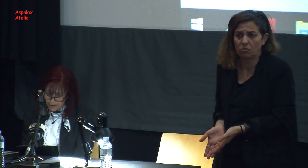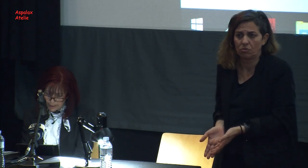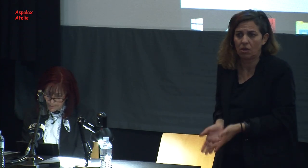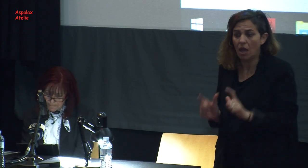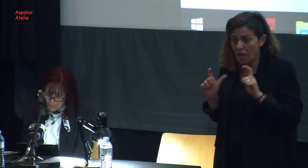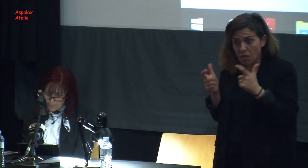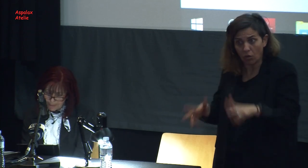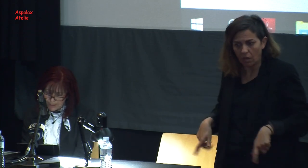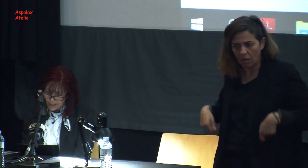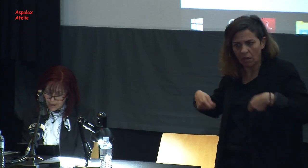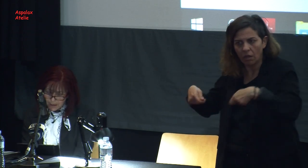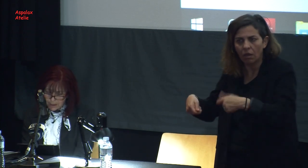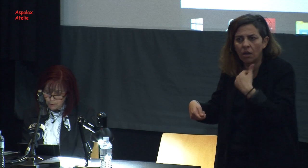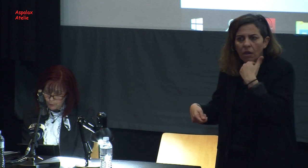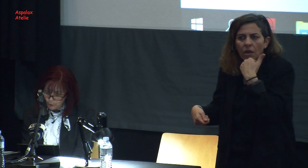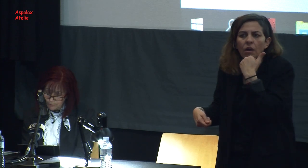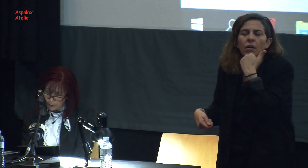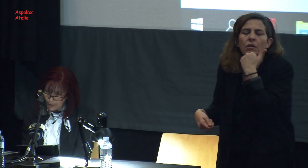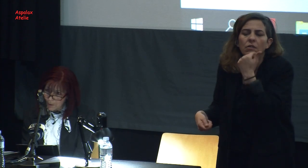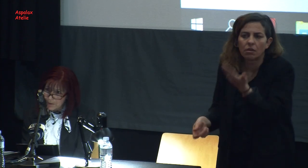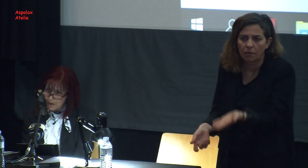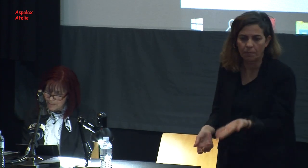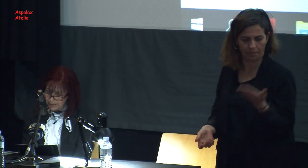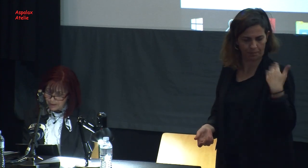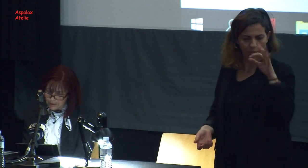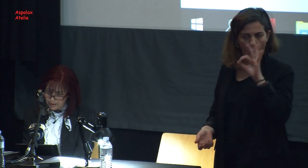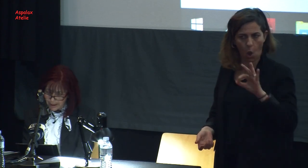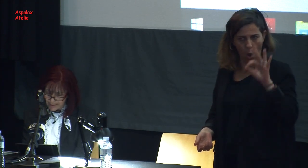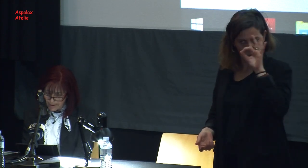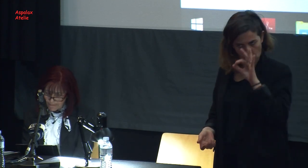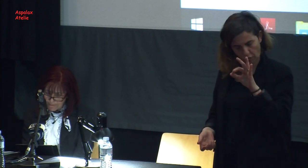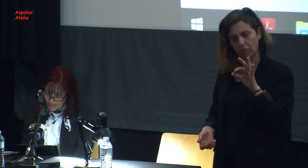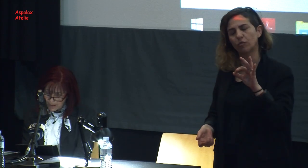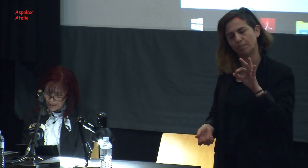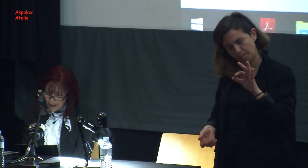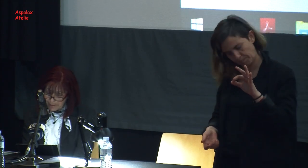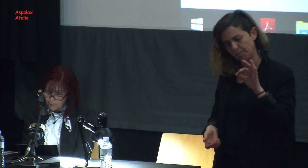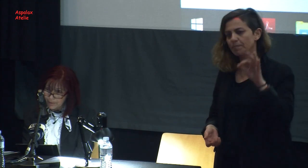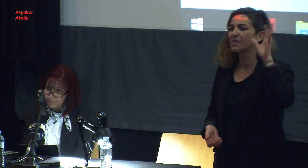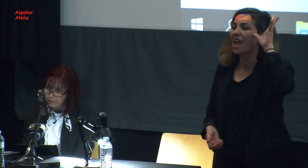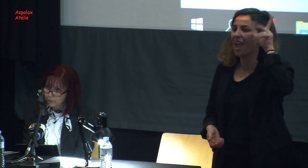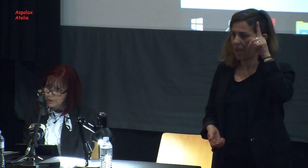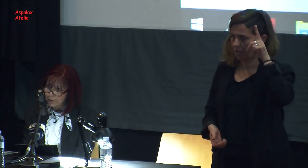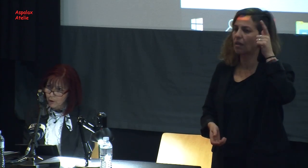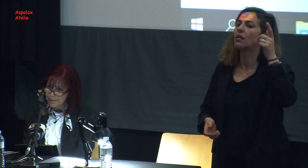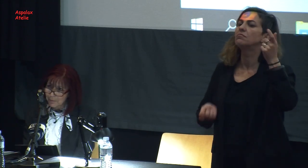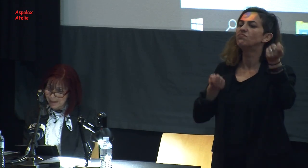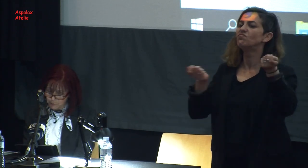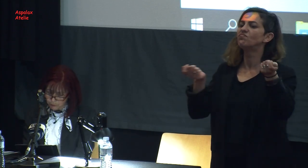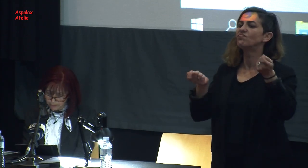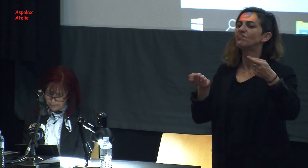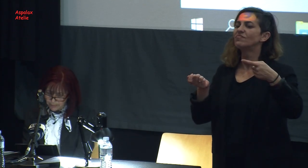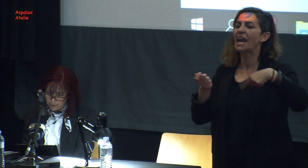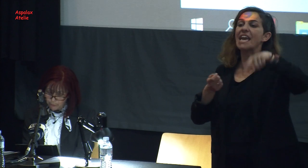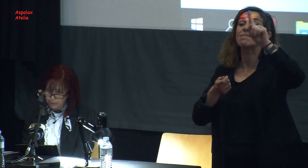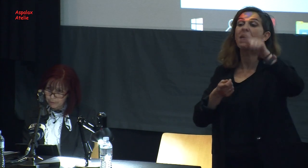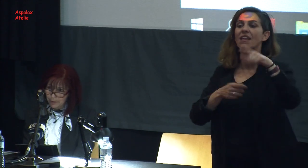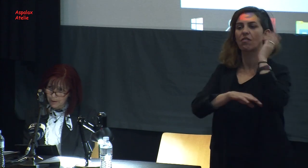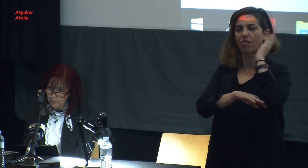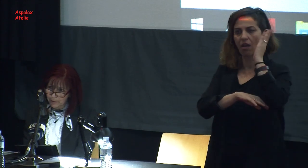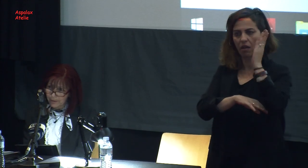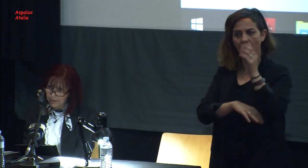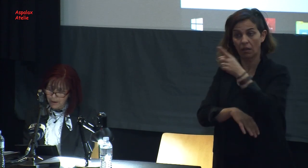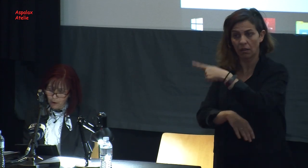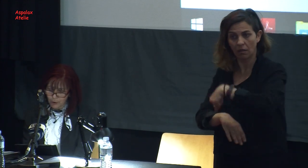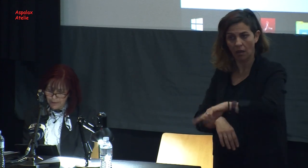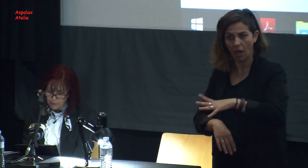να προσφέρει. Τον Οκτώβριο κάναμε μια ημερίδα στην Αίγυπτο. Οι άνθρωποι φοβούνται ακόμη να μιλήσουν. Φοβούνται